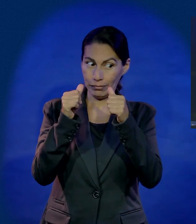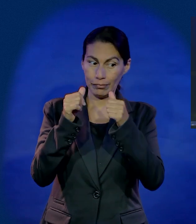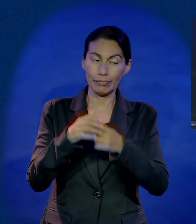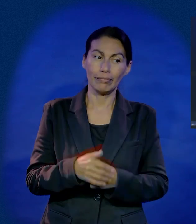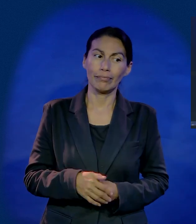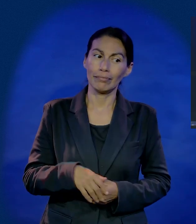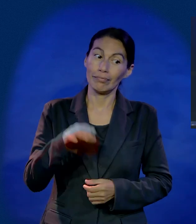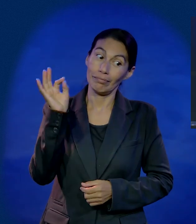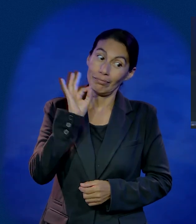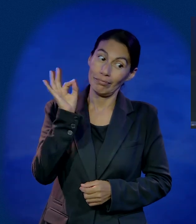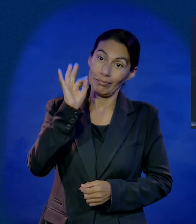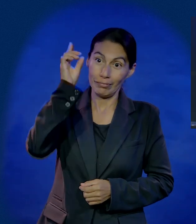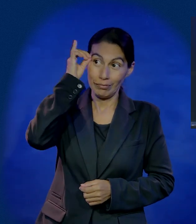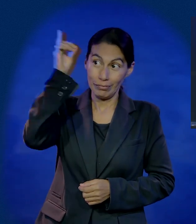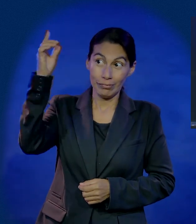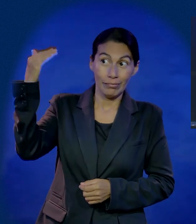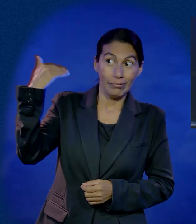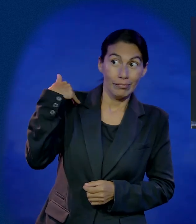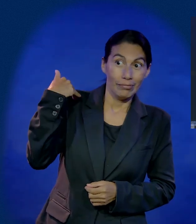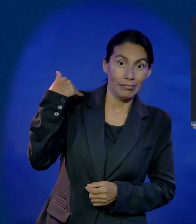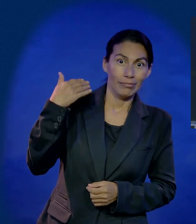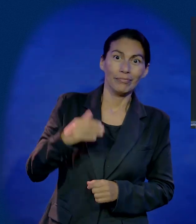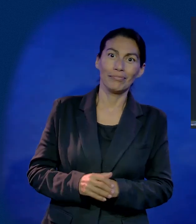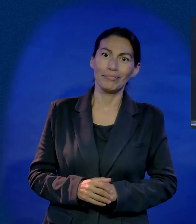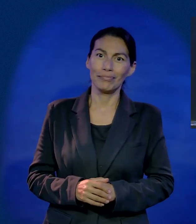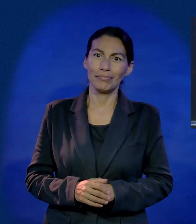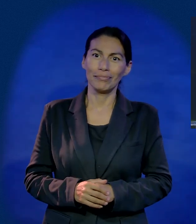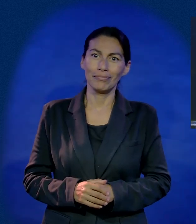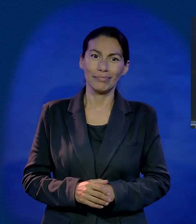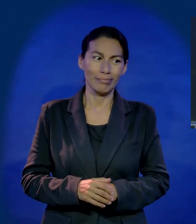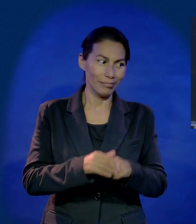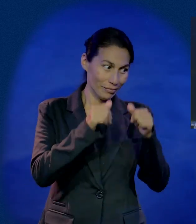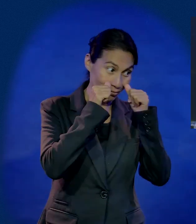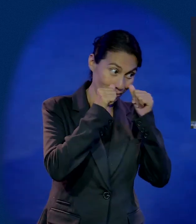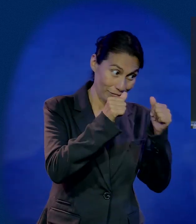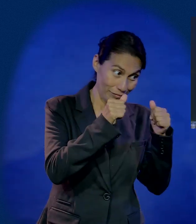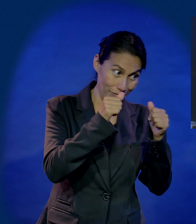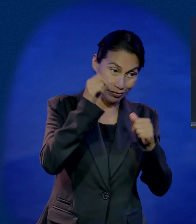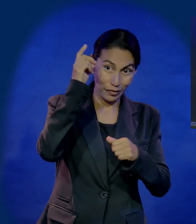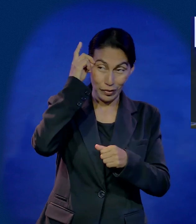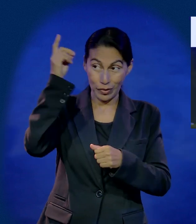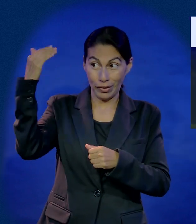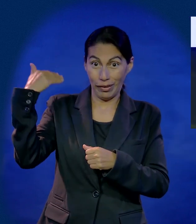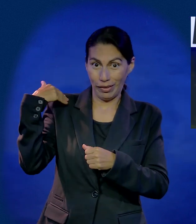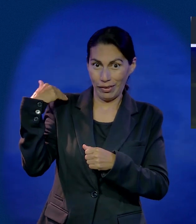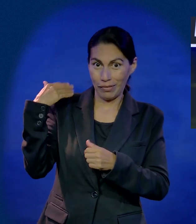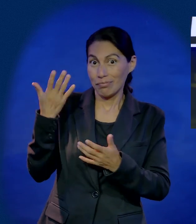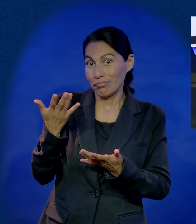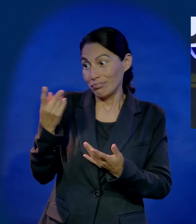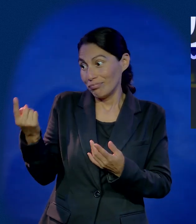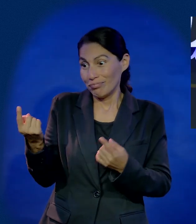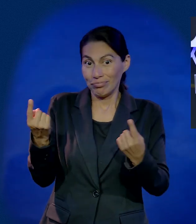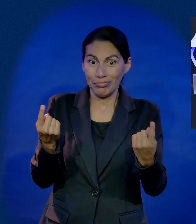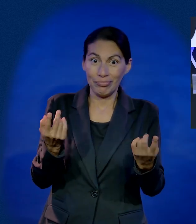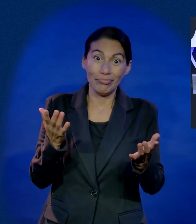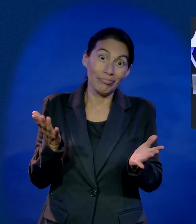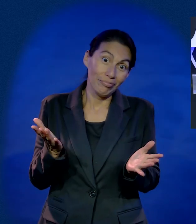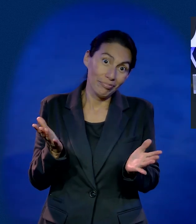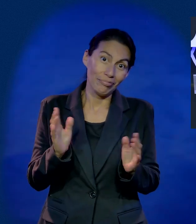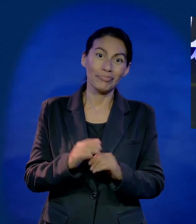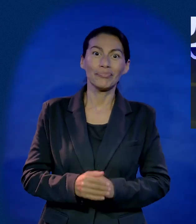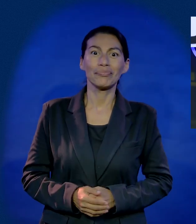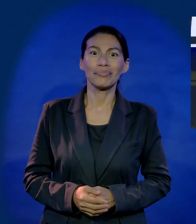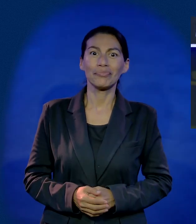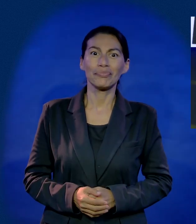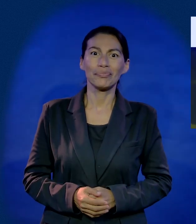atento, porque quizá Dios te hable esta noche. Dígale hacia el de al lado, atento. Quizá Dios